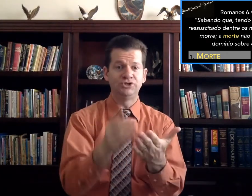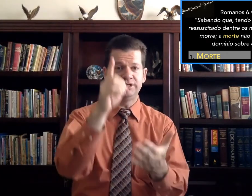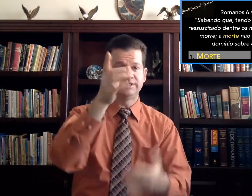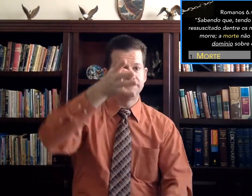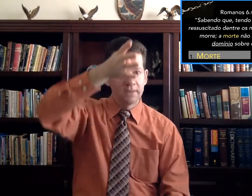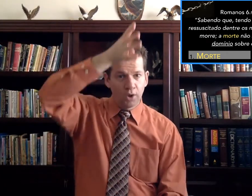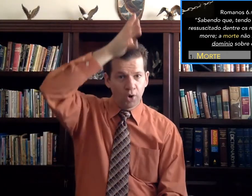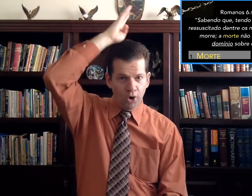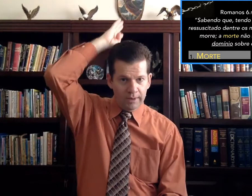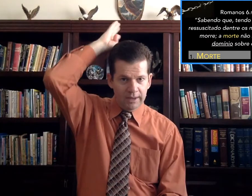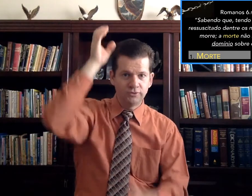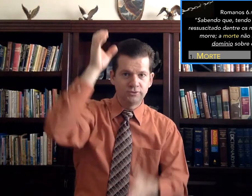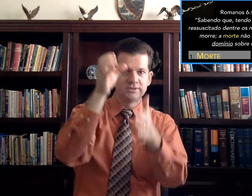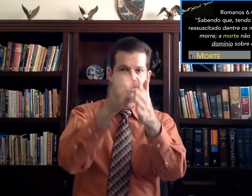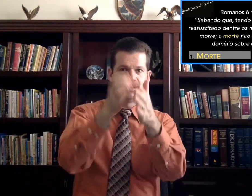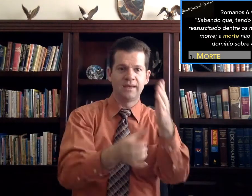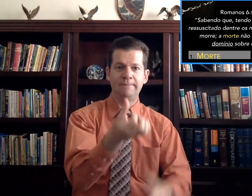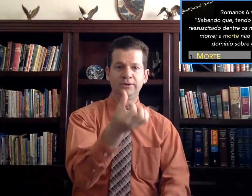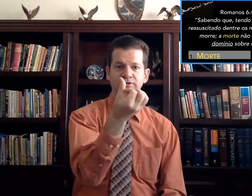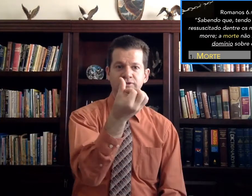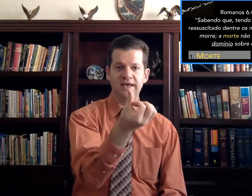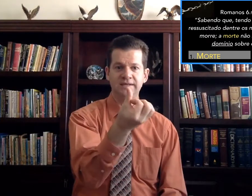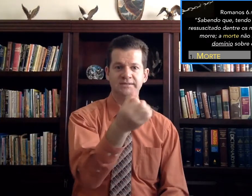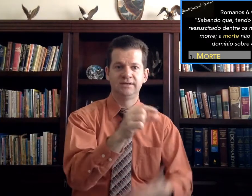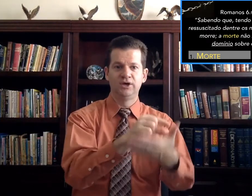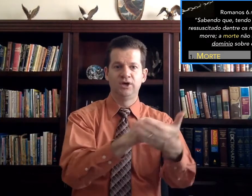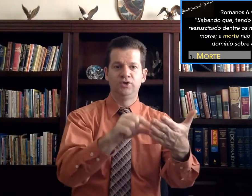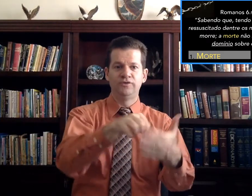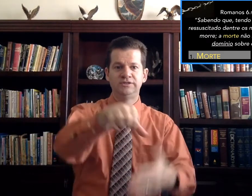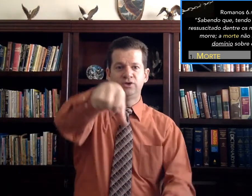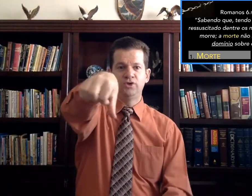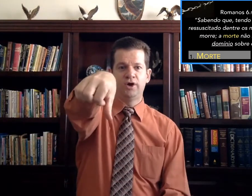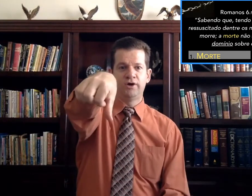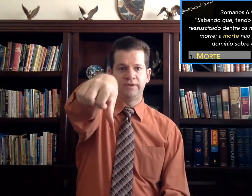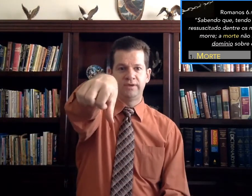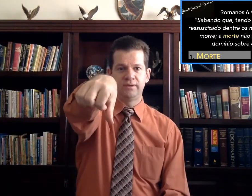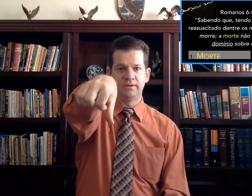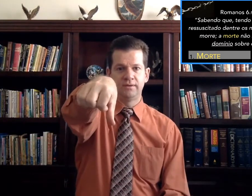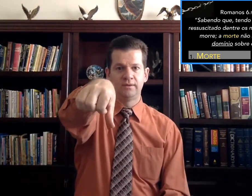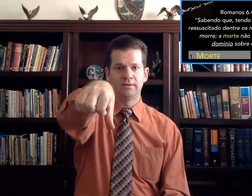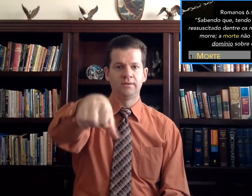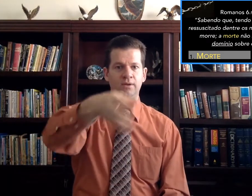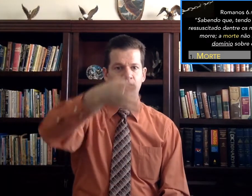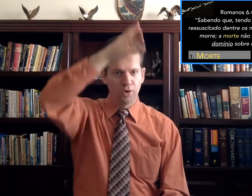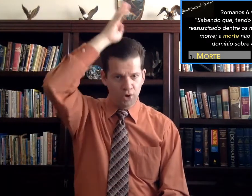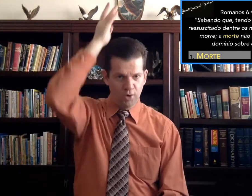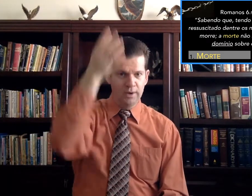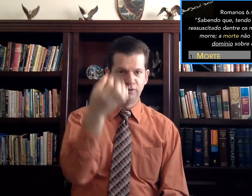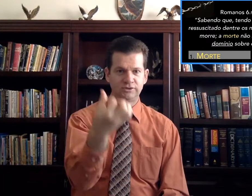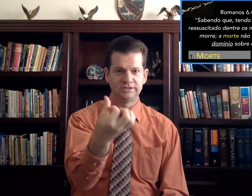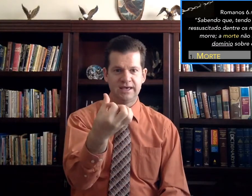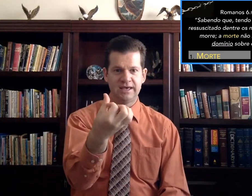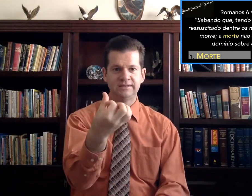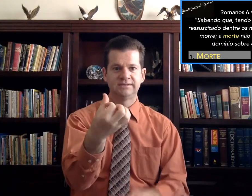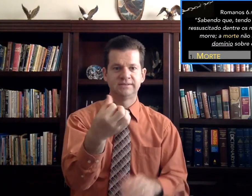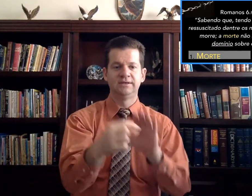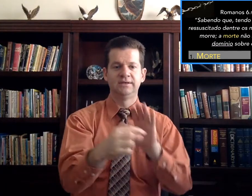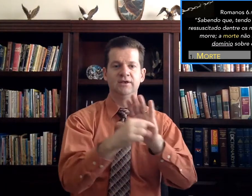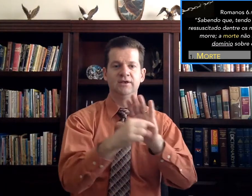diz, Romanos, capítulo 6, versículo 9. Romanos 6,